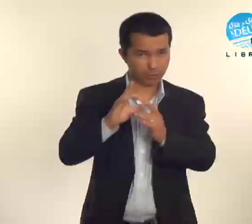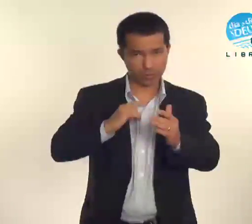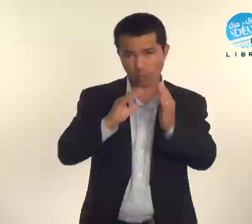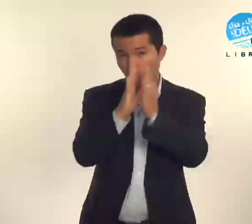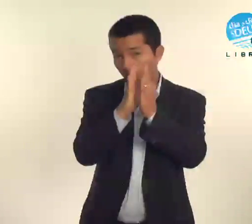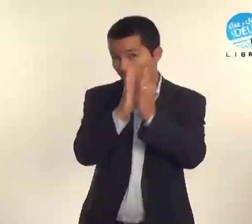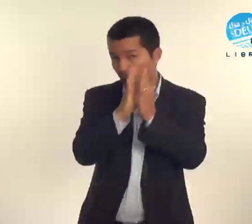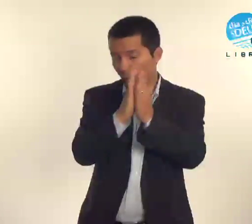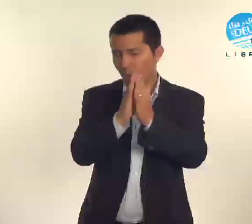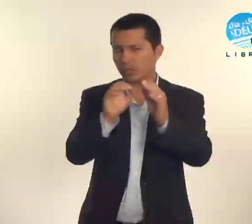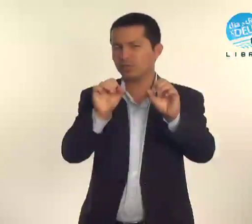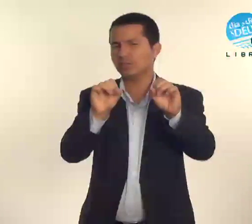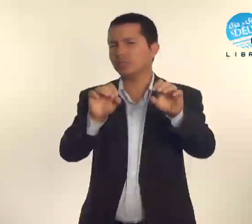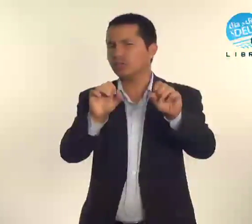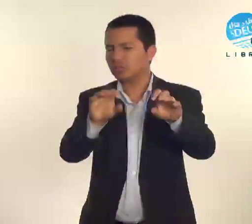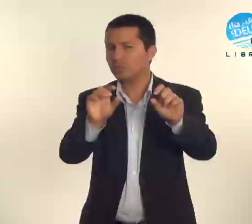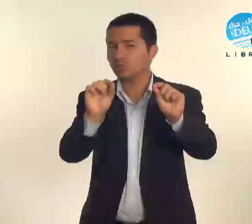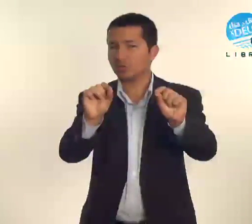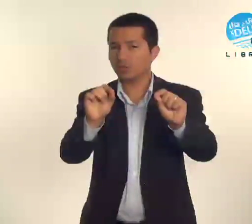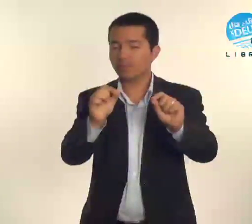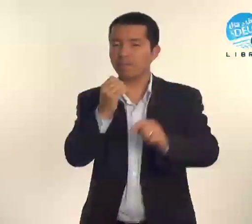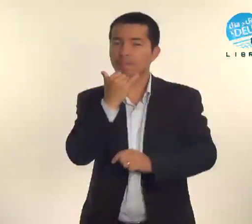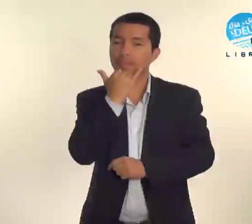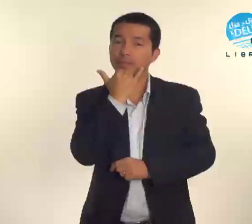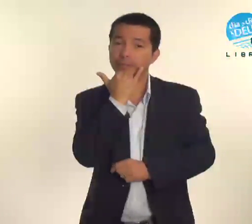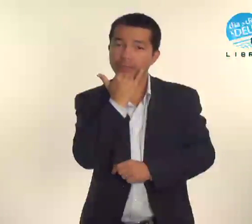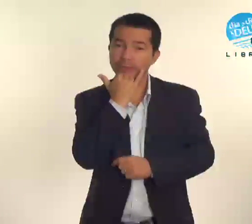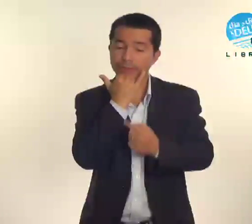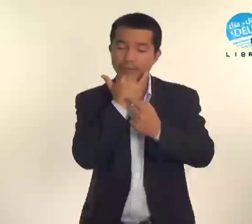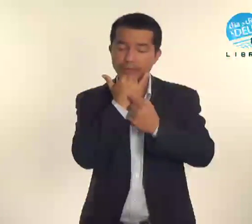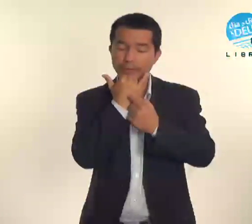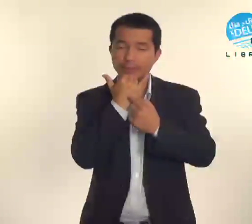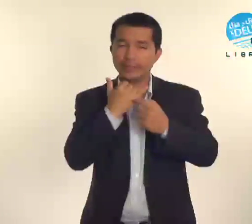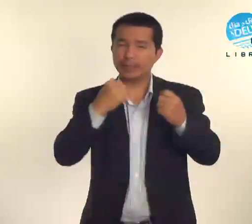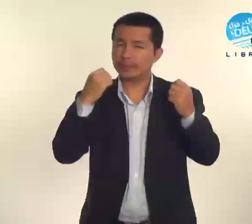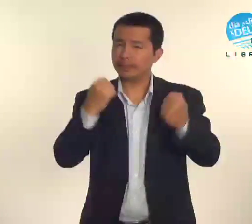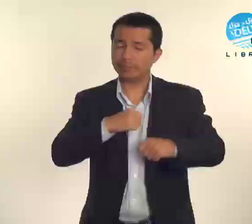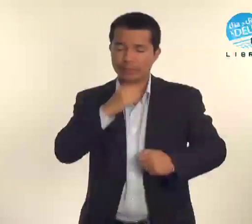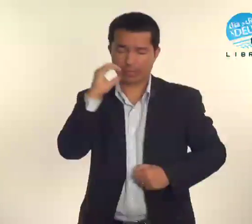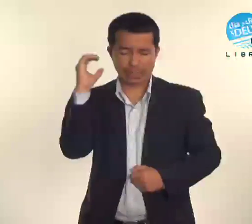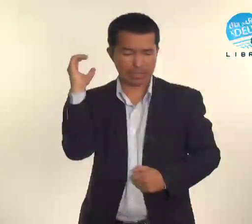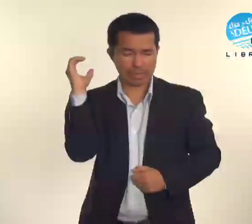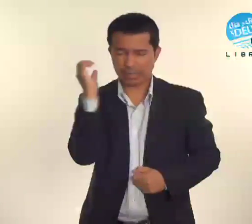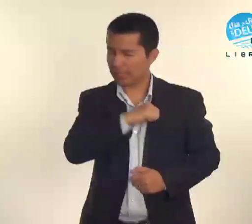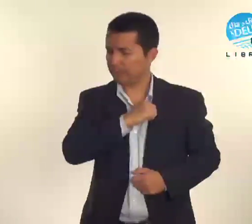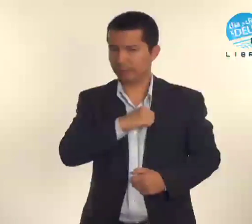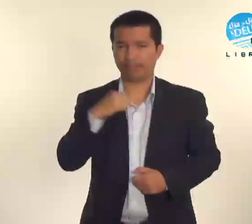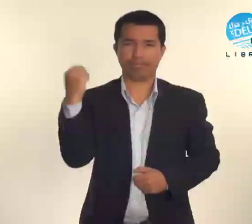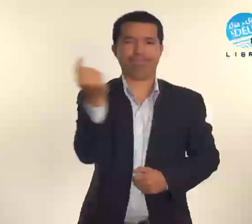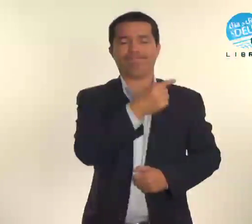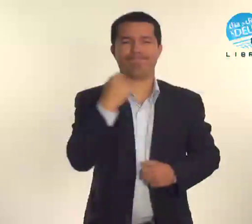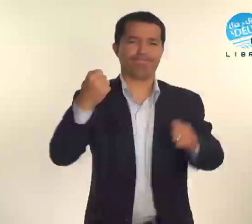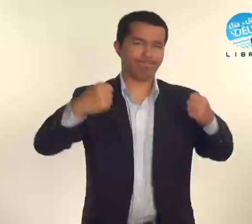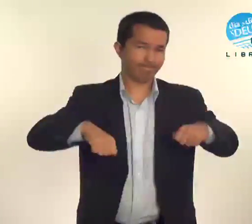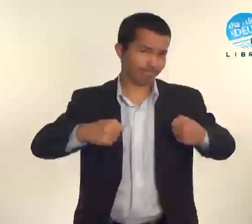uma necessidade urgente, como a cura da doença que